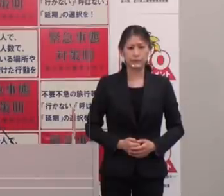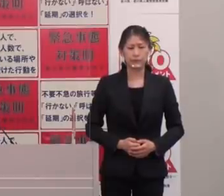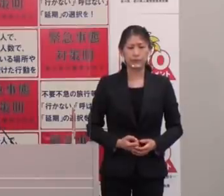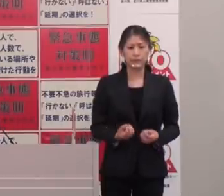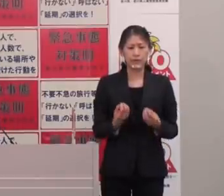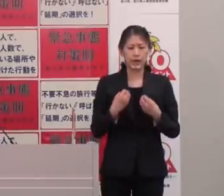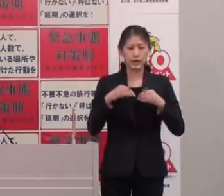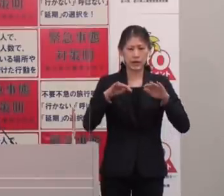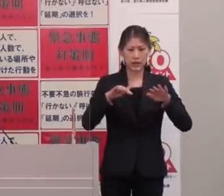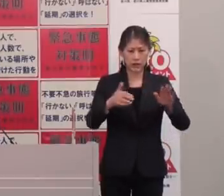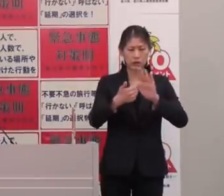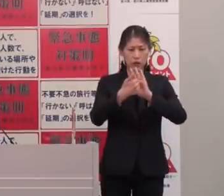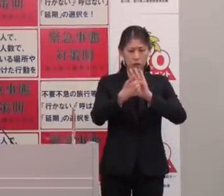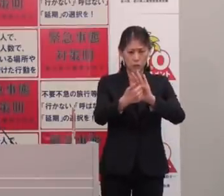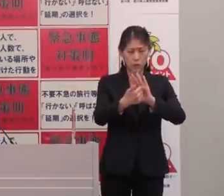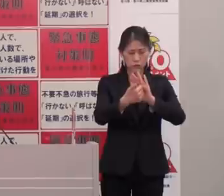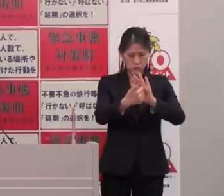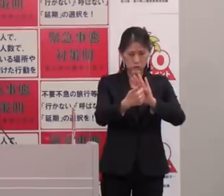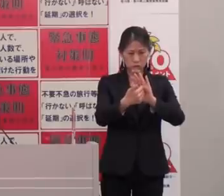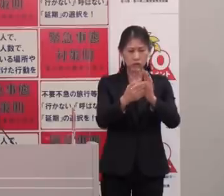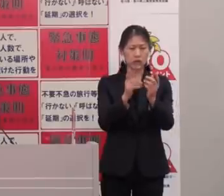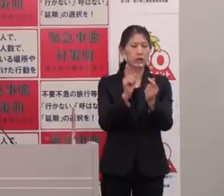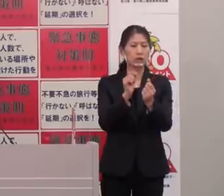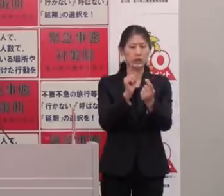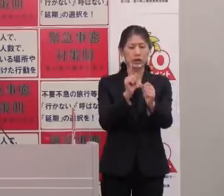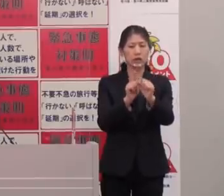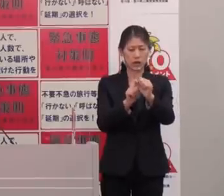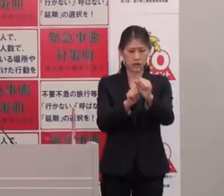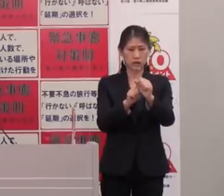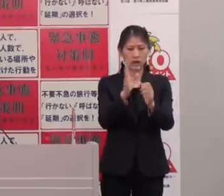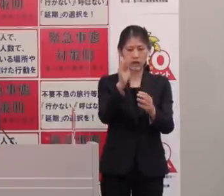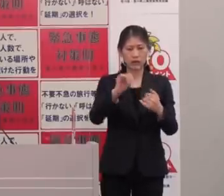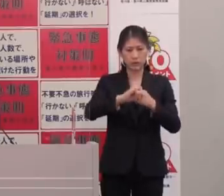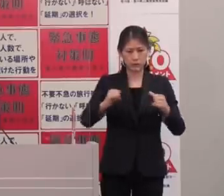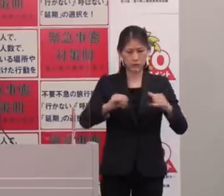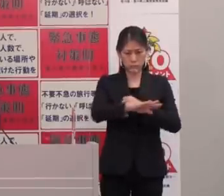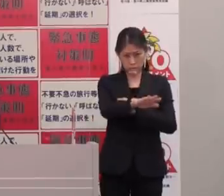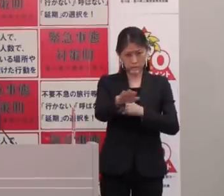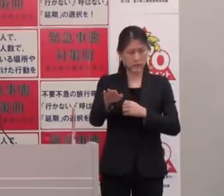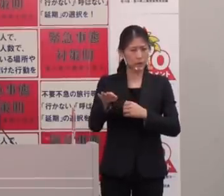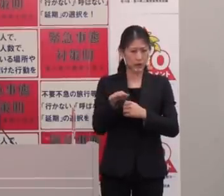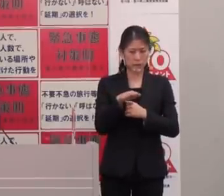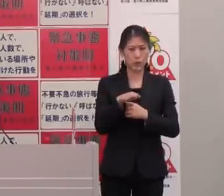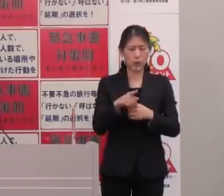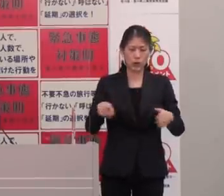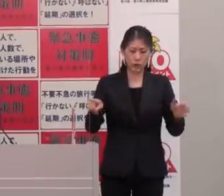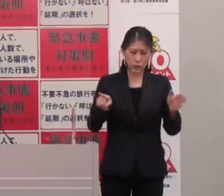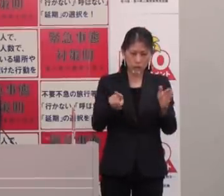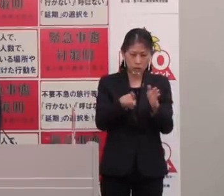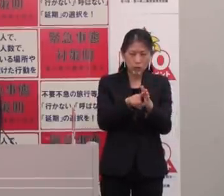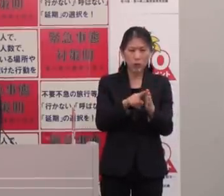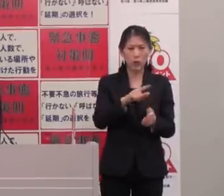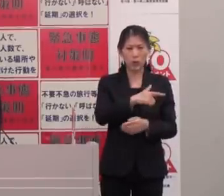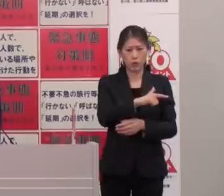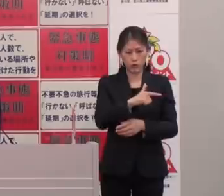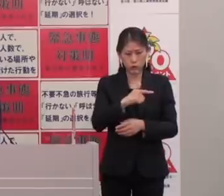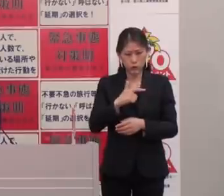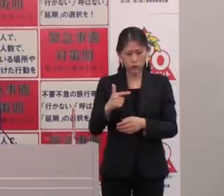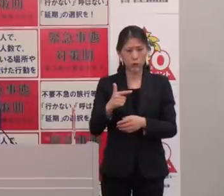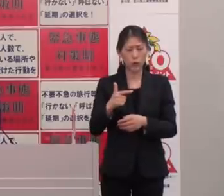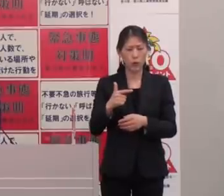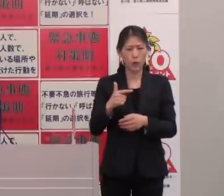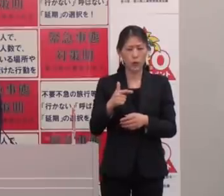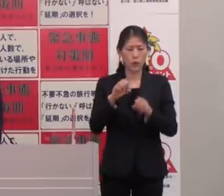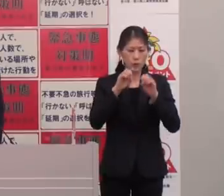感染拡大防止に向けた県民の皆様への呼びかけにつきまして、これまでもさまざまな機会を通じて広